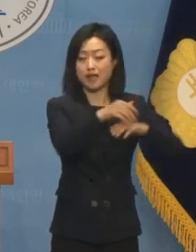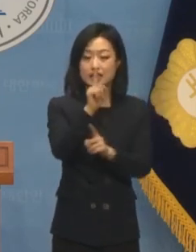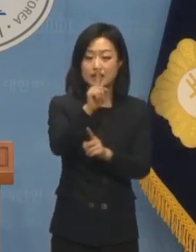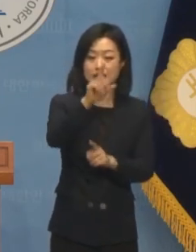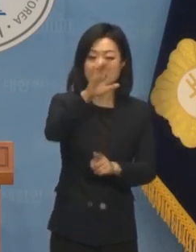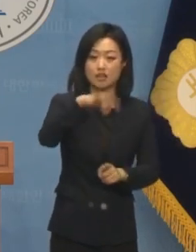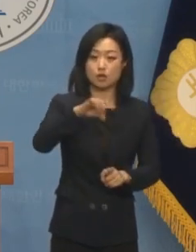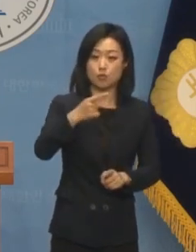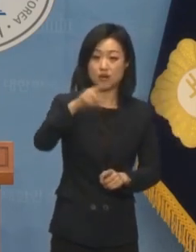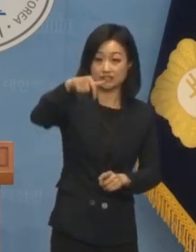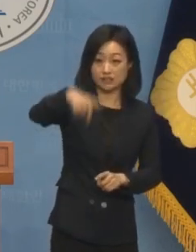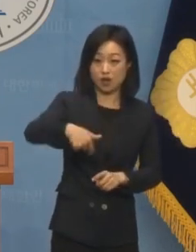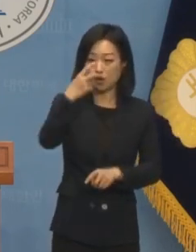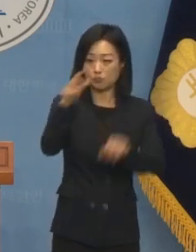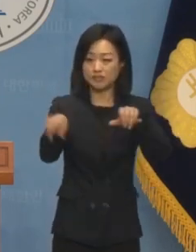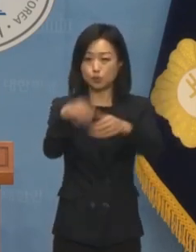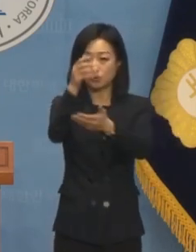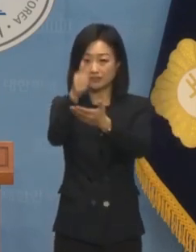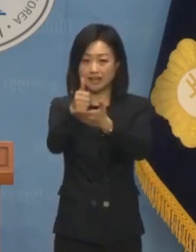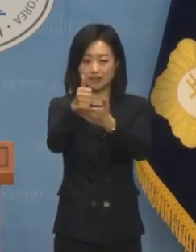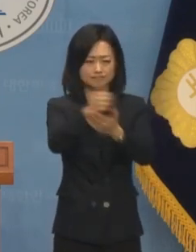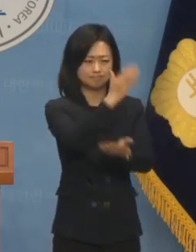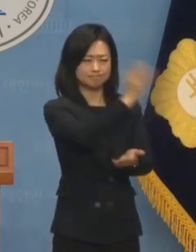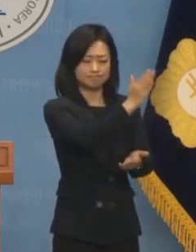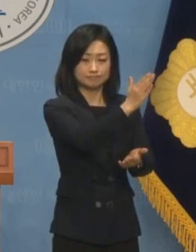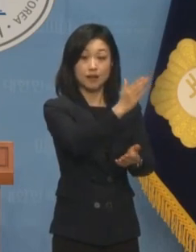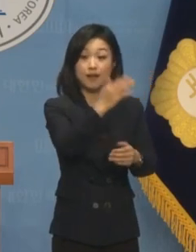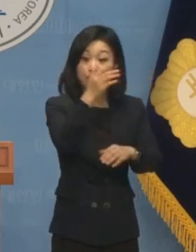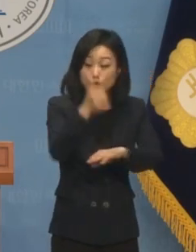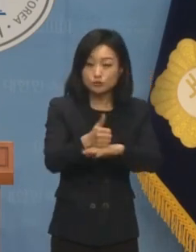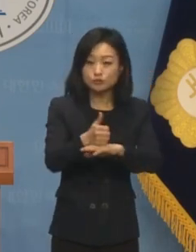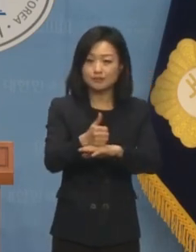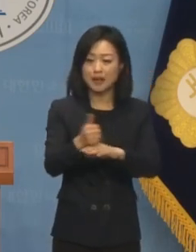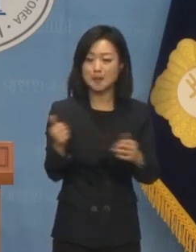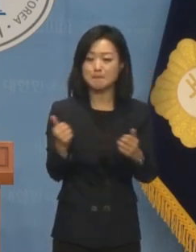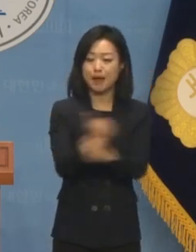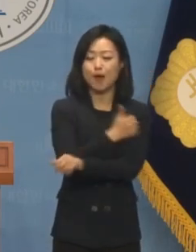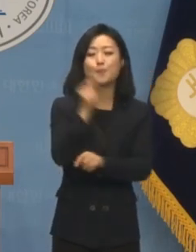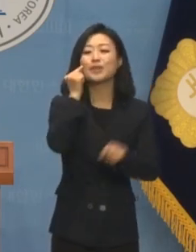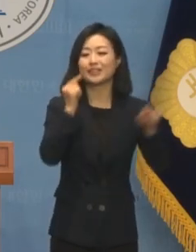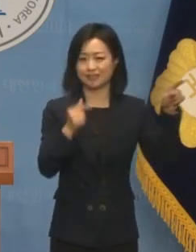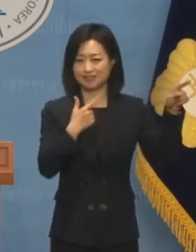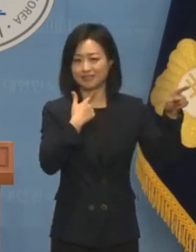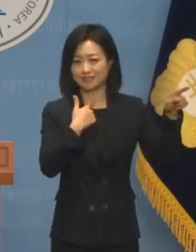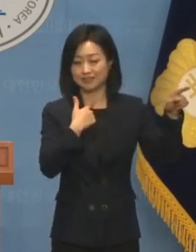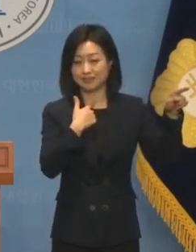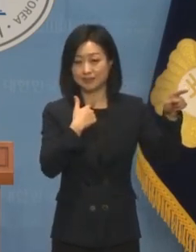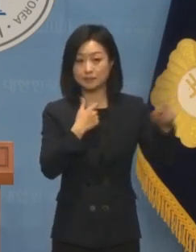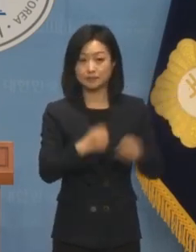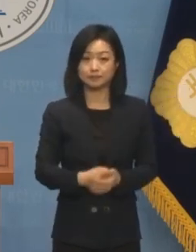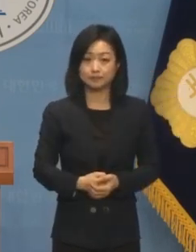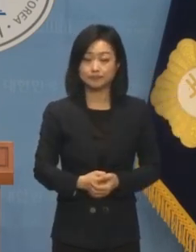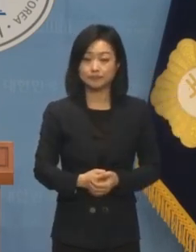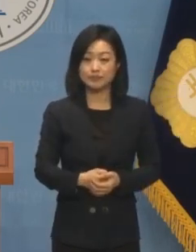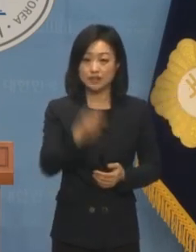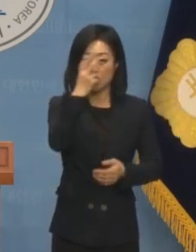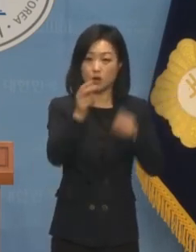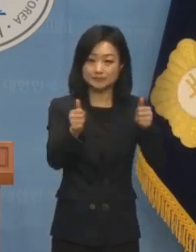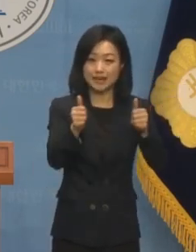검찰총장이 반발하여 인사를 유야무야 했다는 소식도 이어졌습니다 검찰을